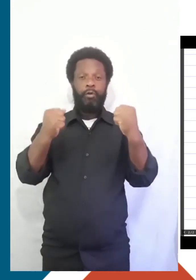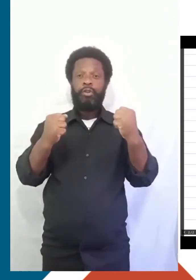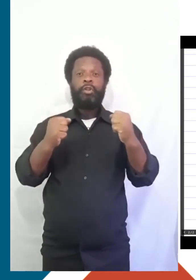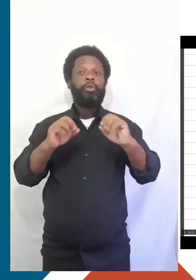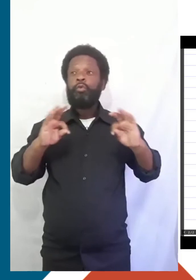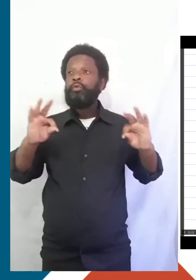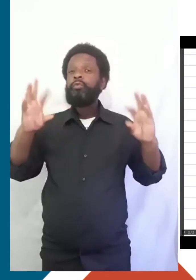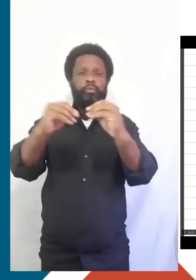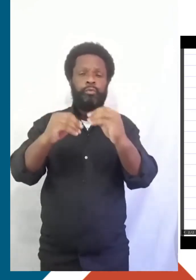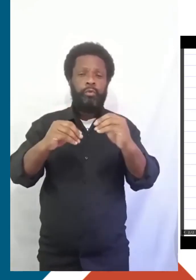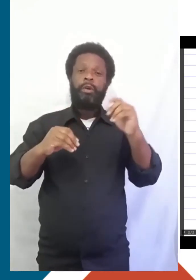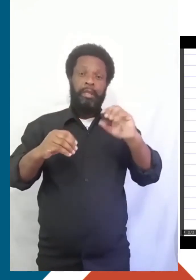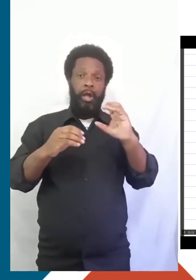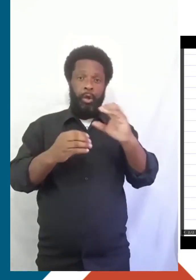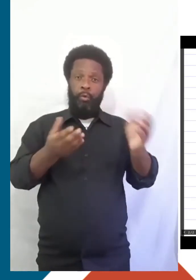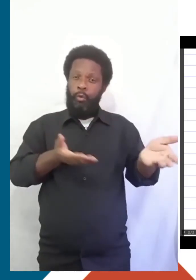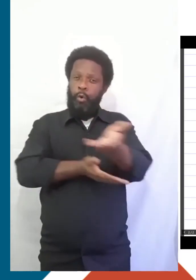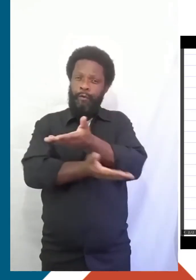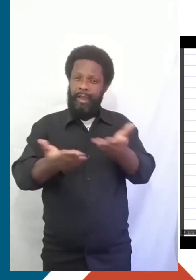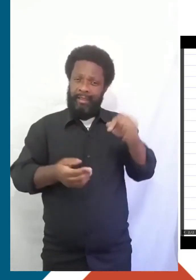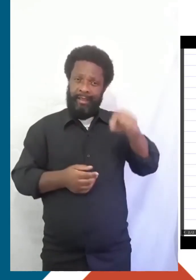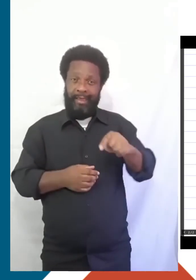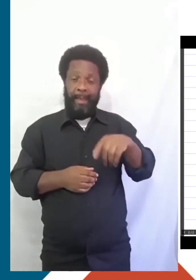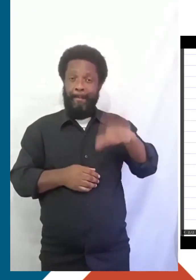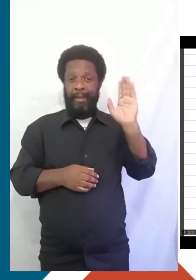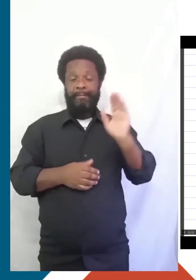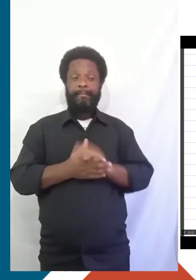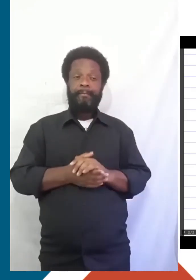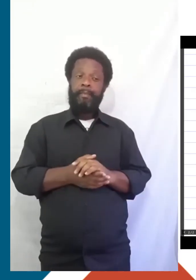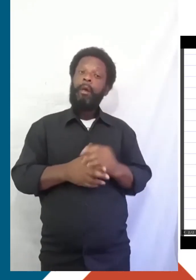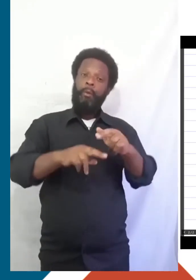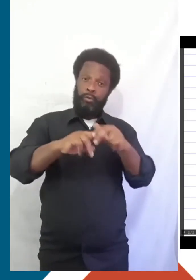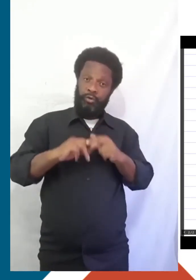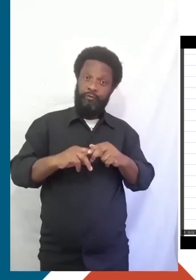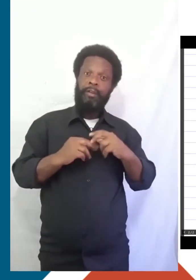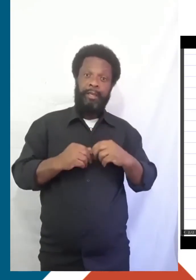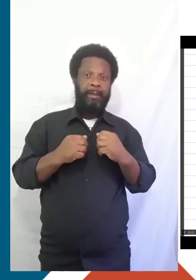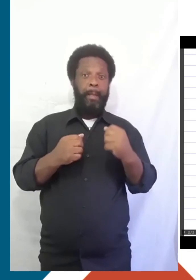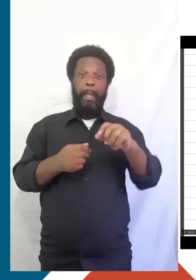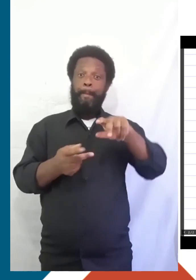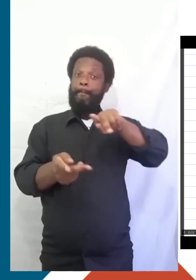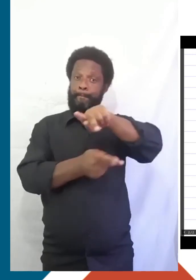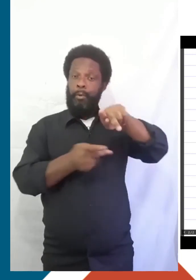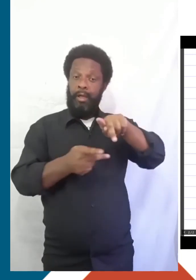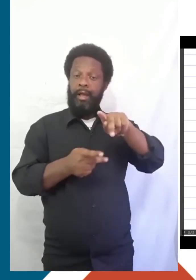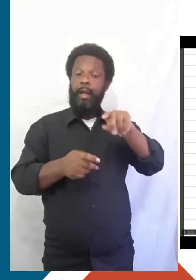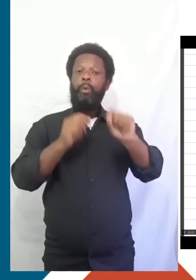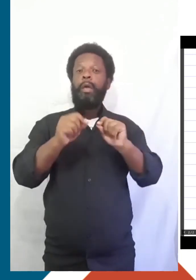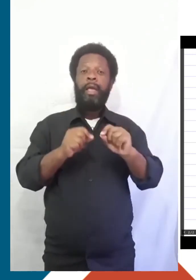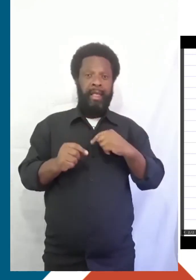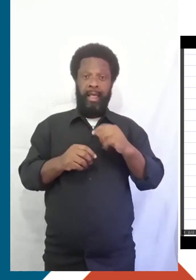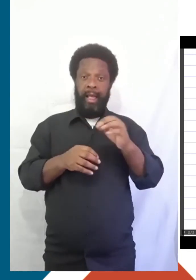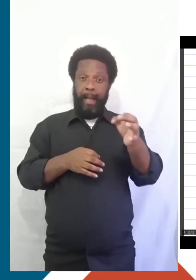tem entre as ligações covalentes. Por isso, essa ligação ela é muito